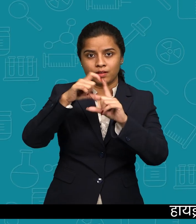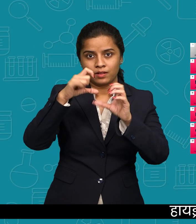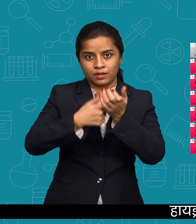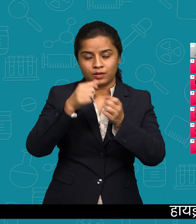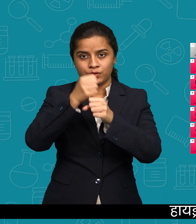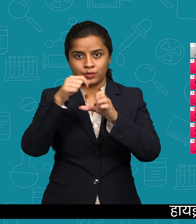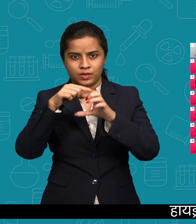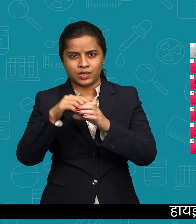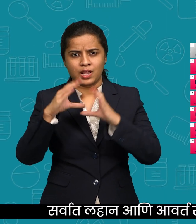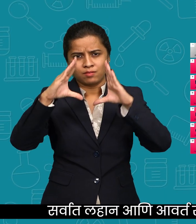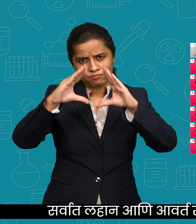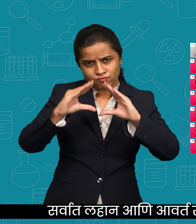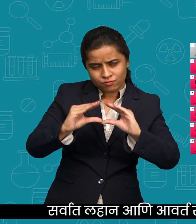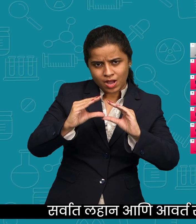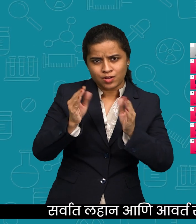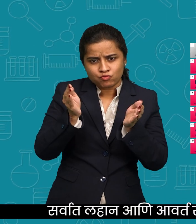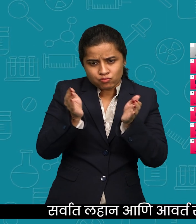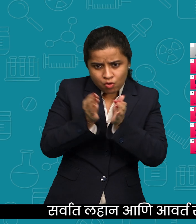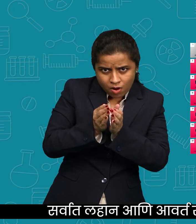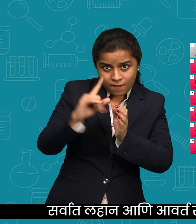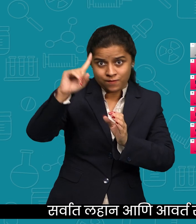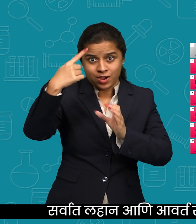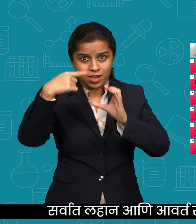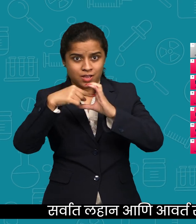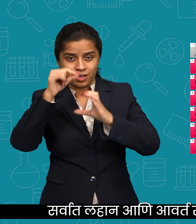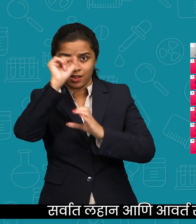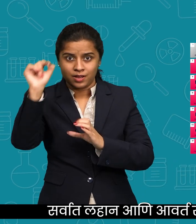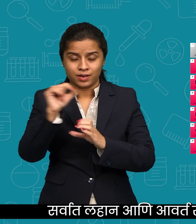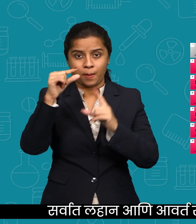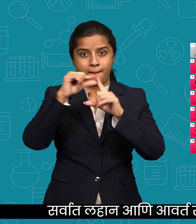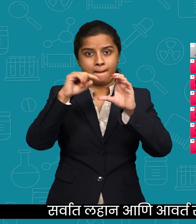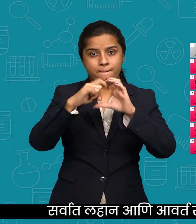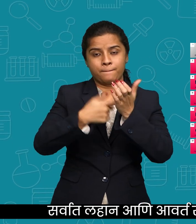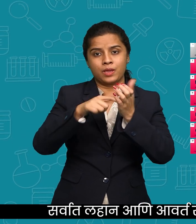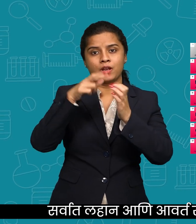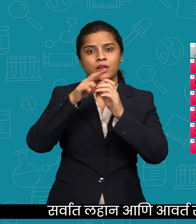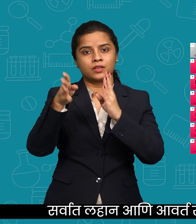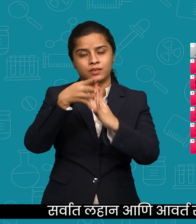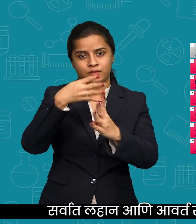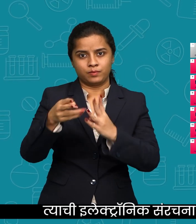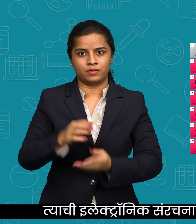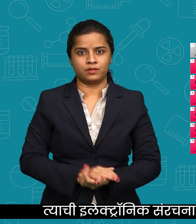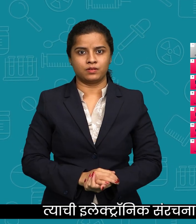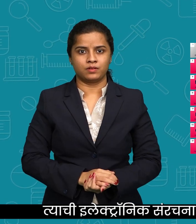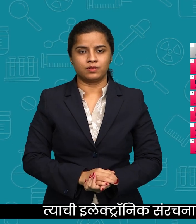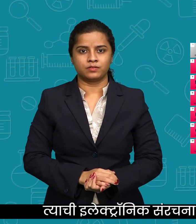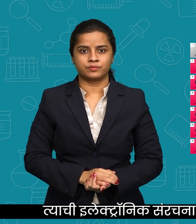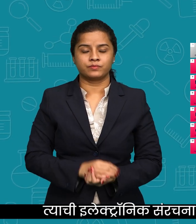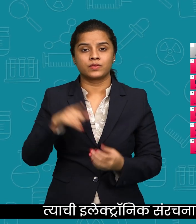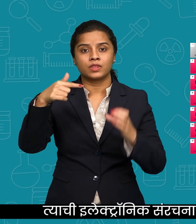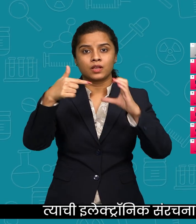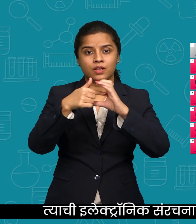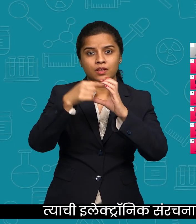हायड्रोजन हा सर्वात हलका, सर्वात लहान आणि आवर्त सारणीतील पहिल्या क्रमांकाचा मूलद्रव्य आहे. त्याची